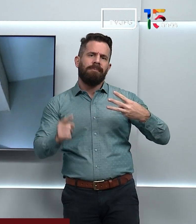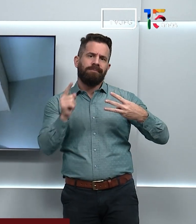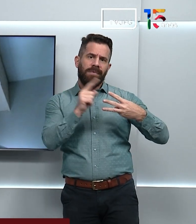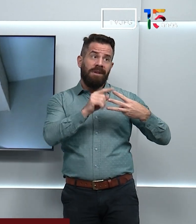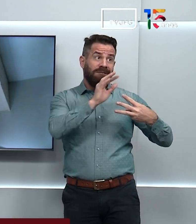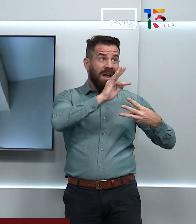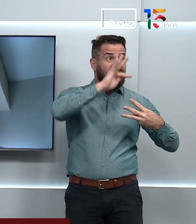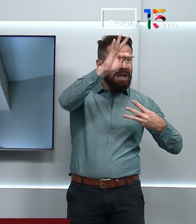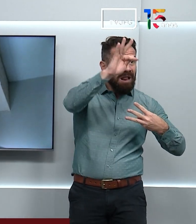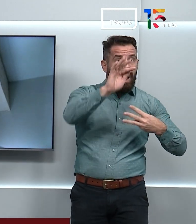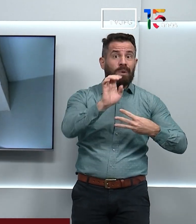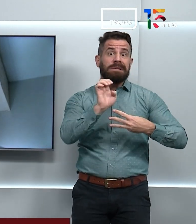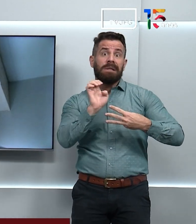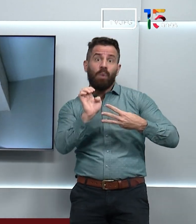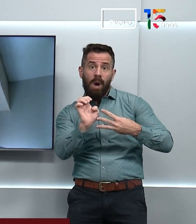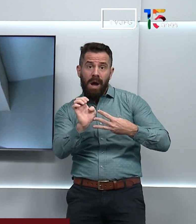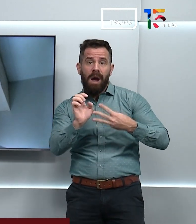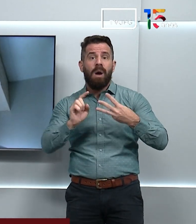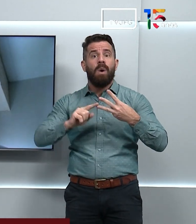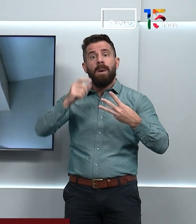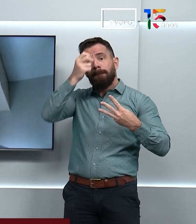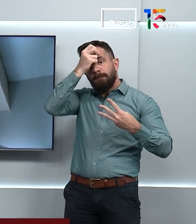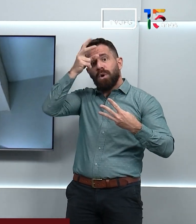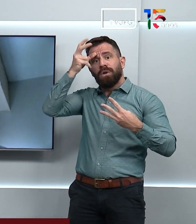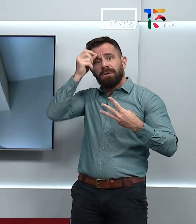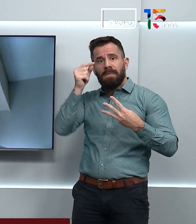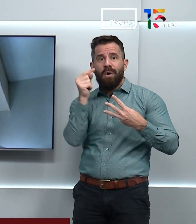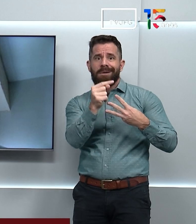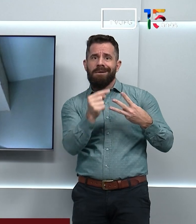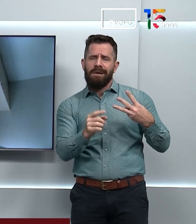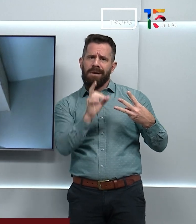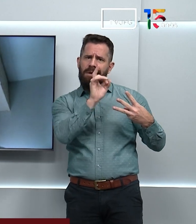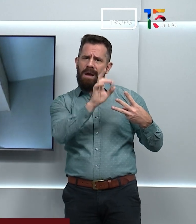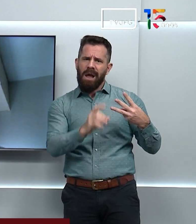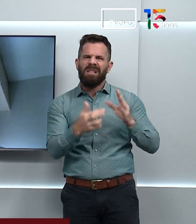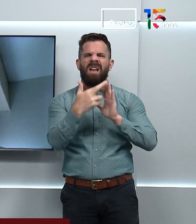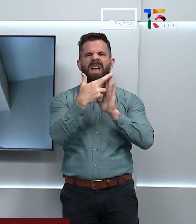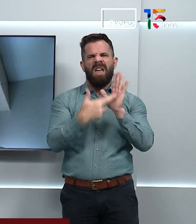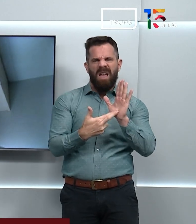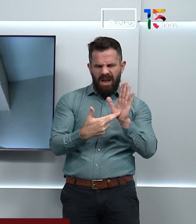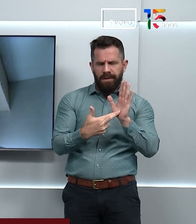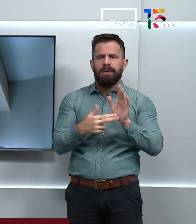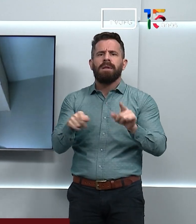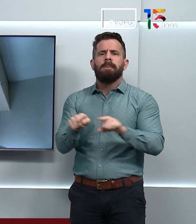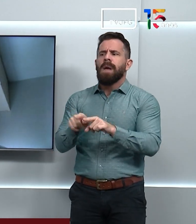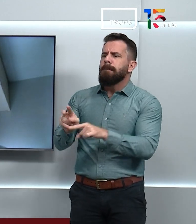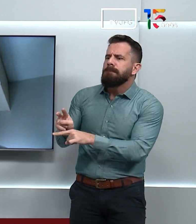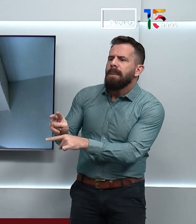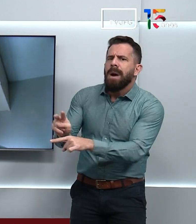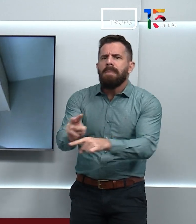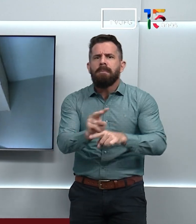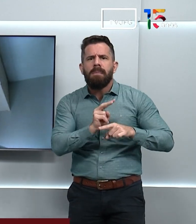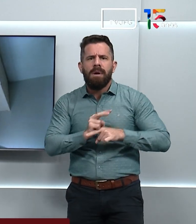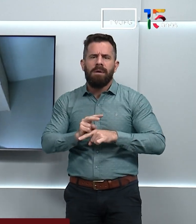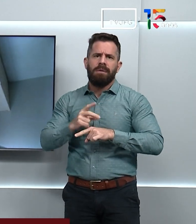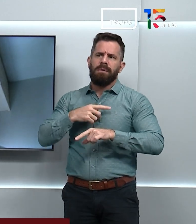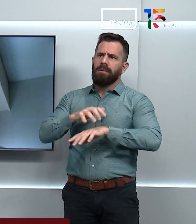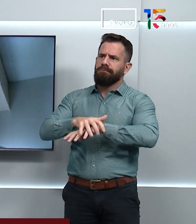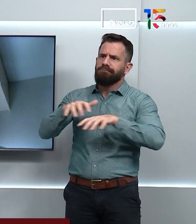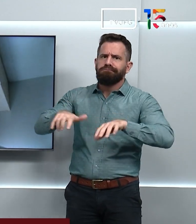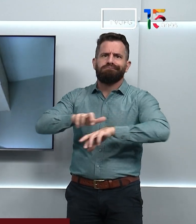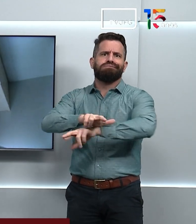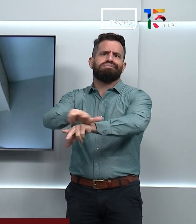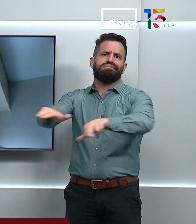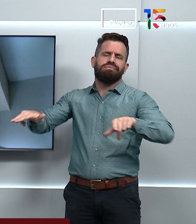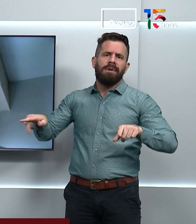tem regras específicas para conservação da biodiversidade, até que ponto podem ser desenvolvidas, né,